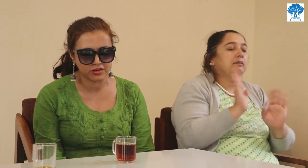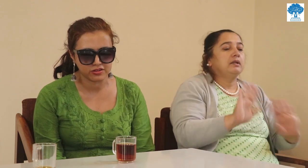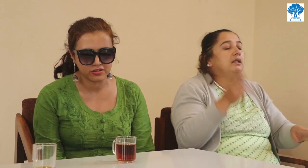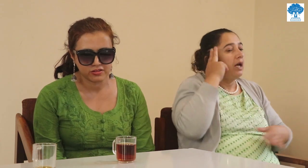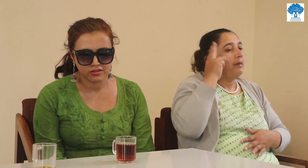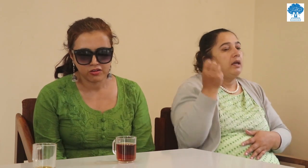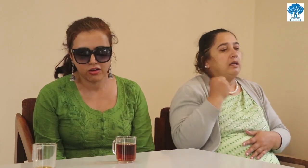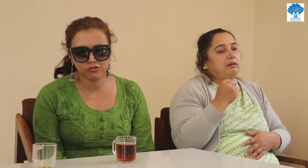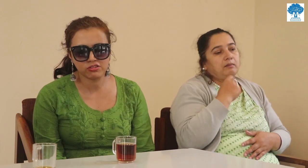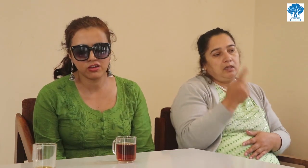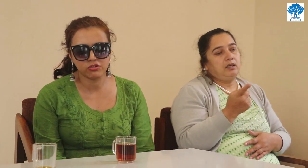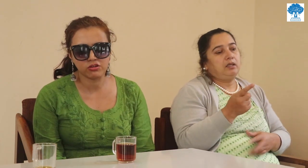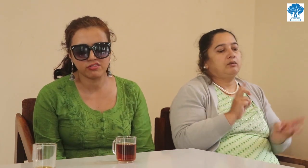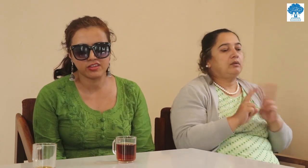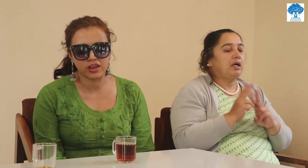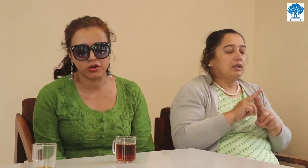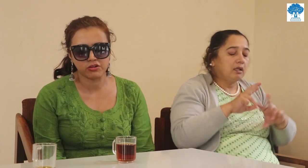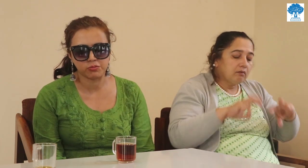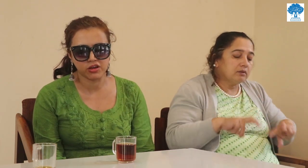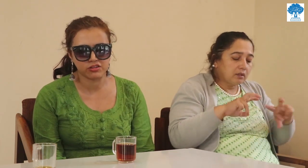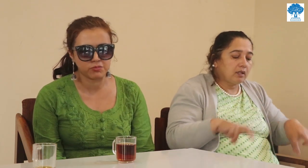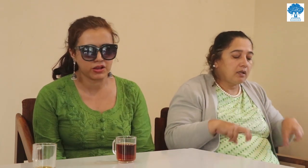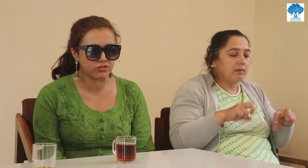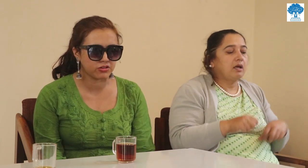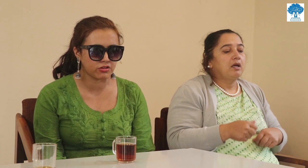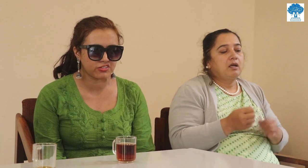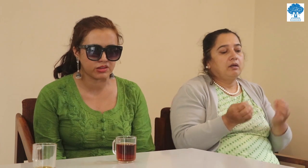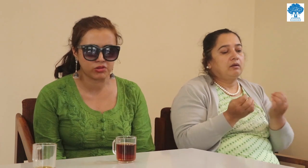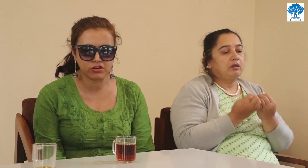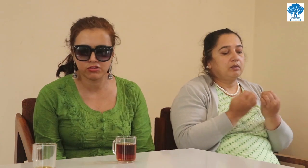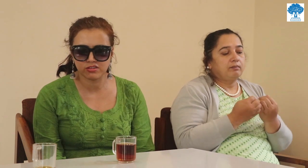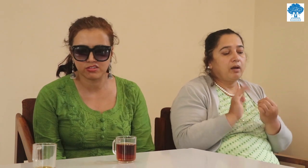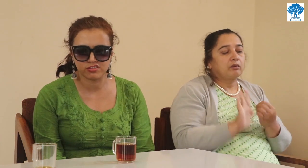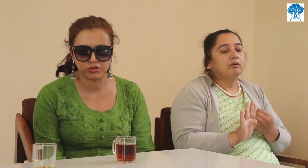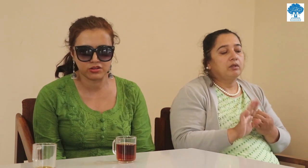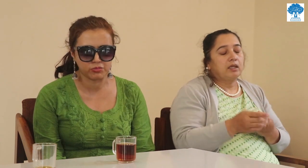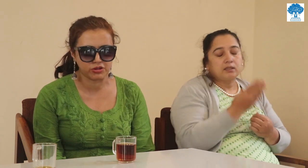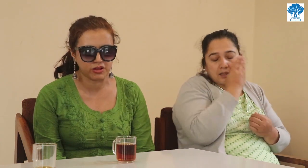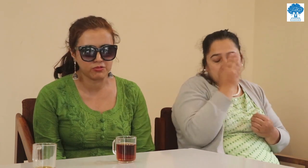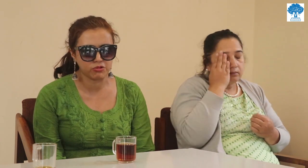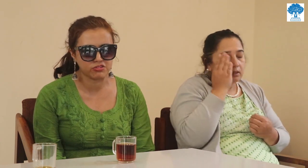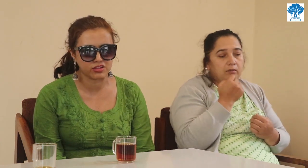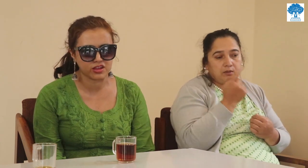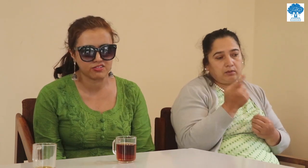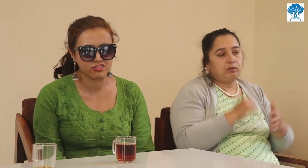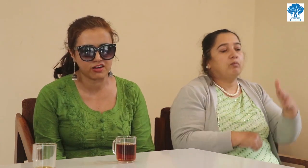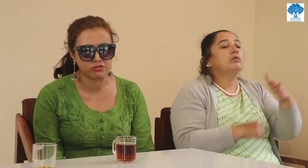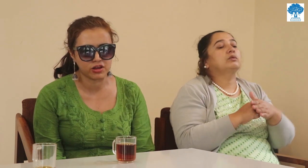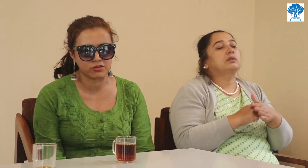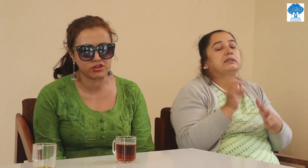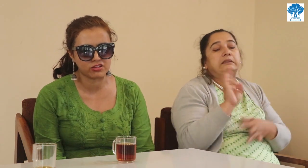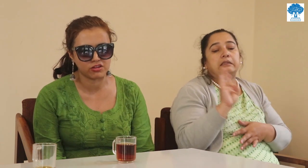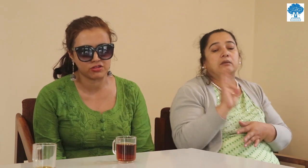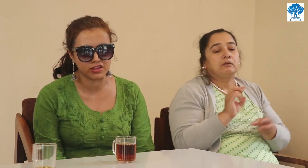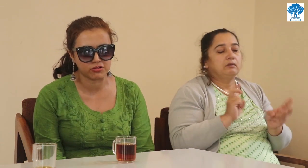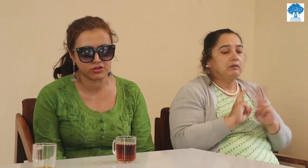थाहा पाएँ अर्को त्यही अनुसन्धानमा अर्को प्रयत्न नेपालले गरेको अनुसन्धानमा अर्को एक दृष्टिकोणले भन्नुभएको थियो पौचिक तथा शिक्षाको कुरा